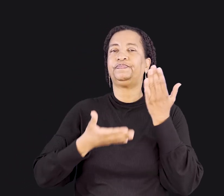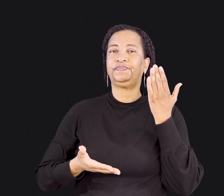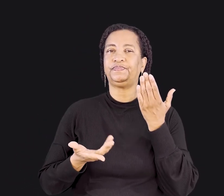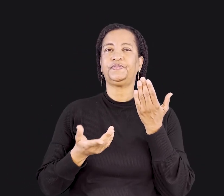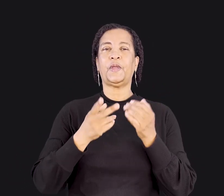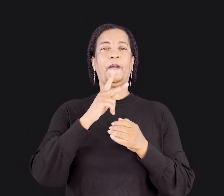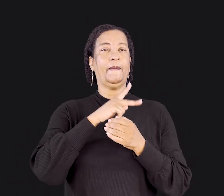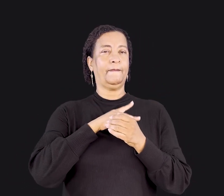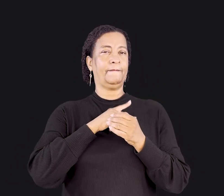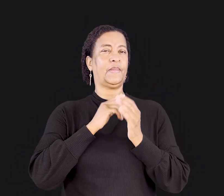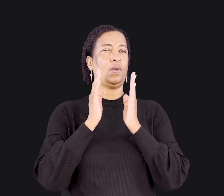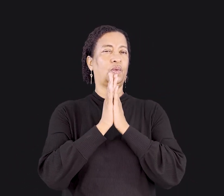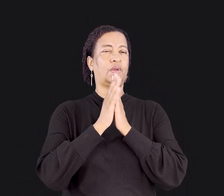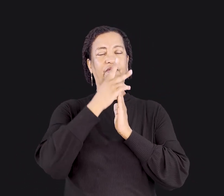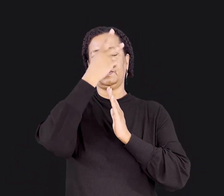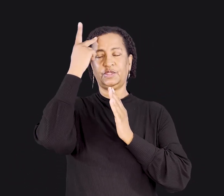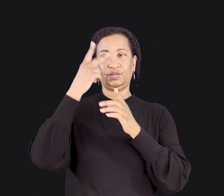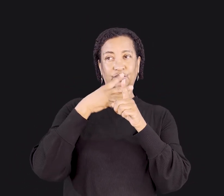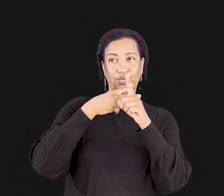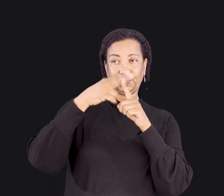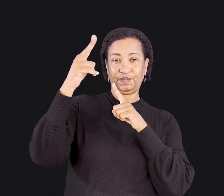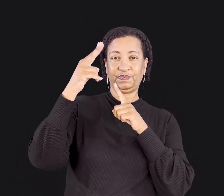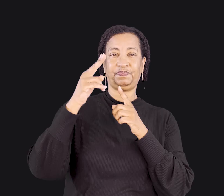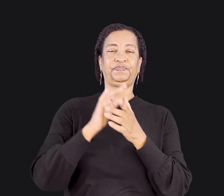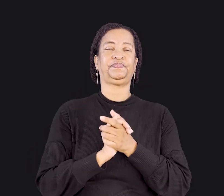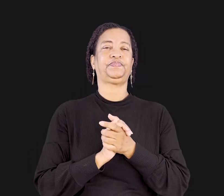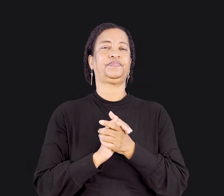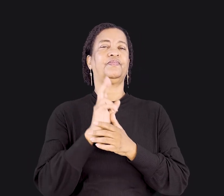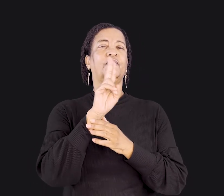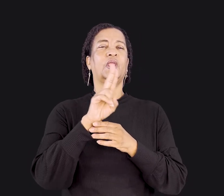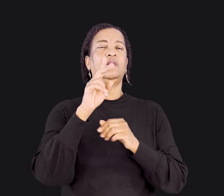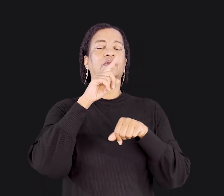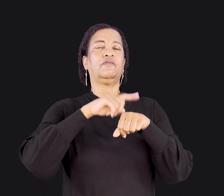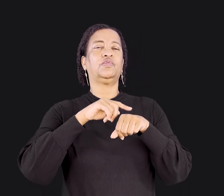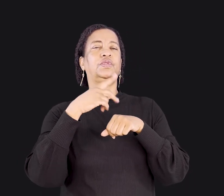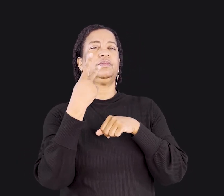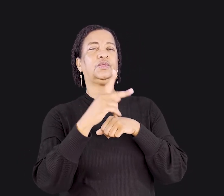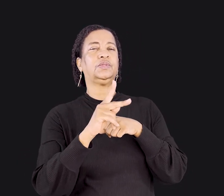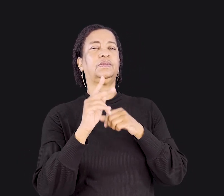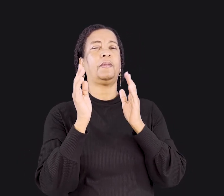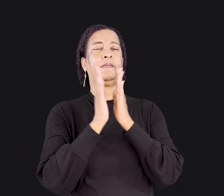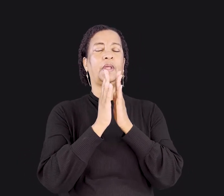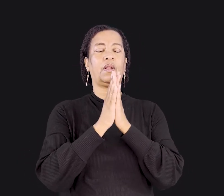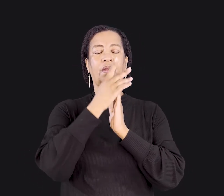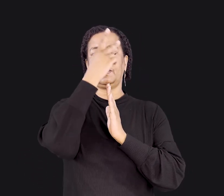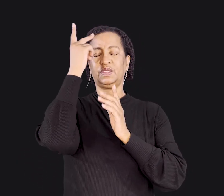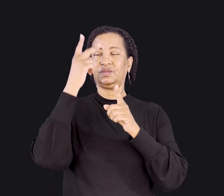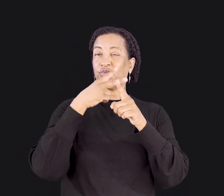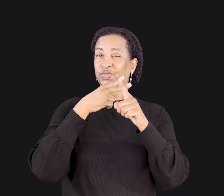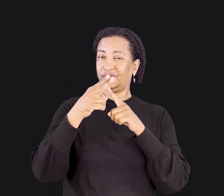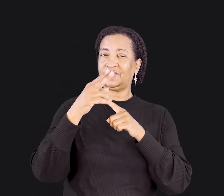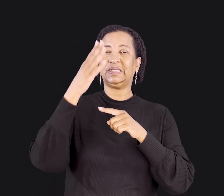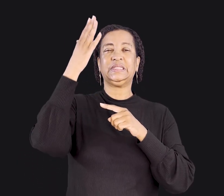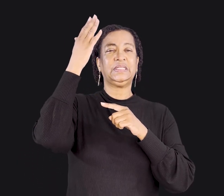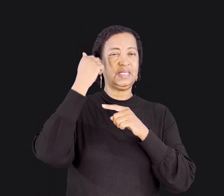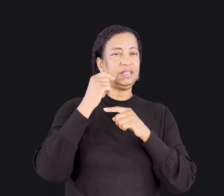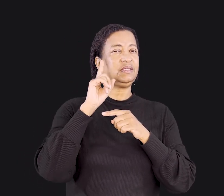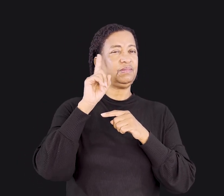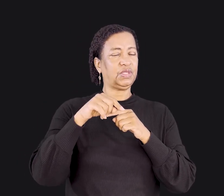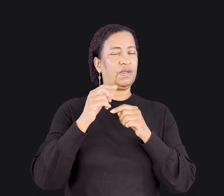Paulo orava pelos vencedores. Ele usava o seu tempo para orar pelos vencedores, por aqueles que ele sabia que seriam vencedores